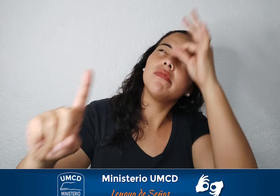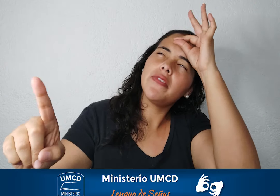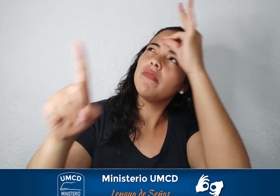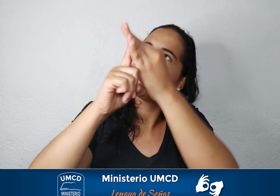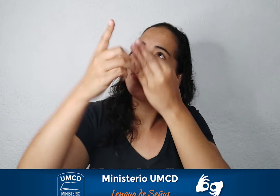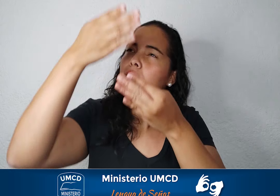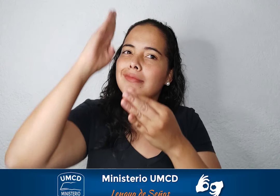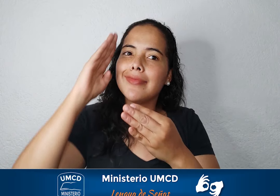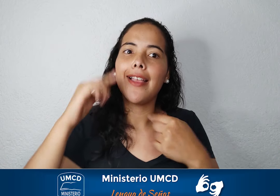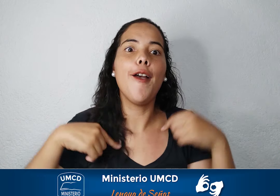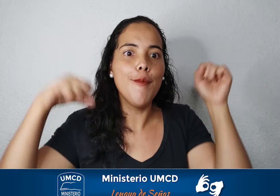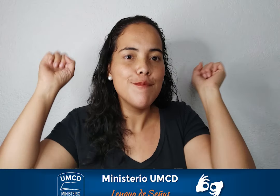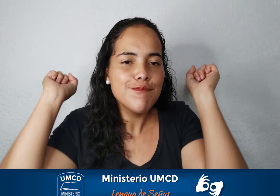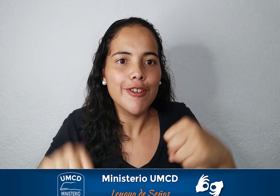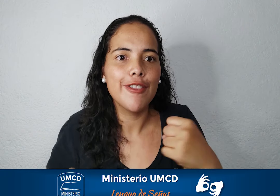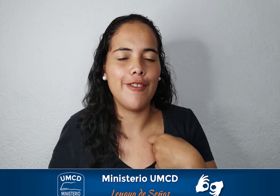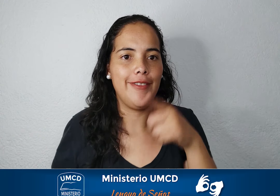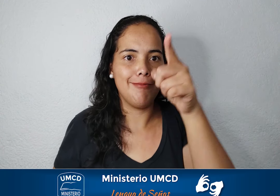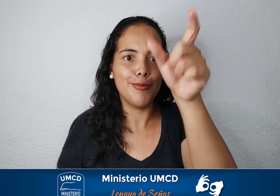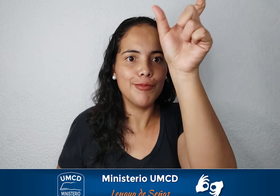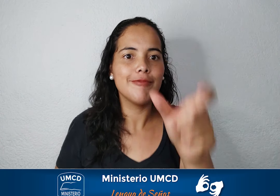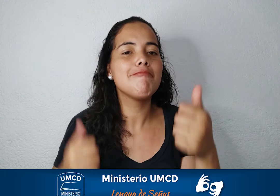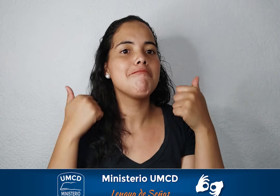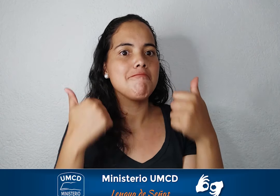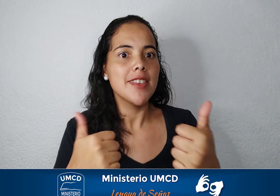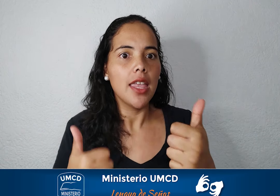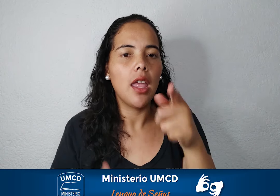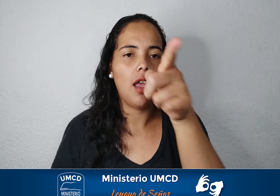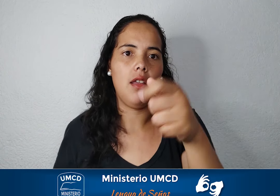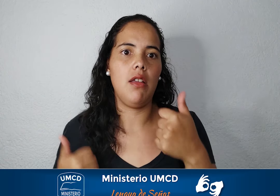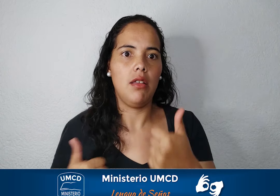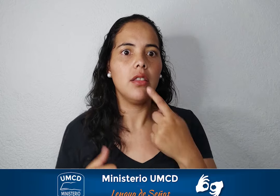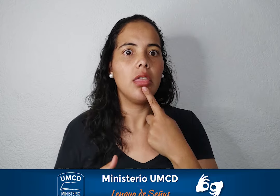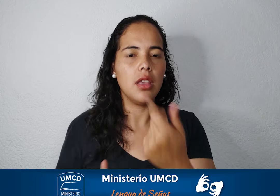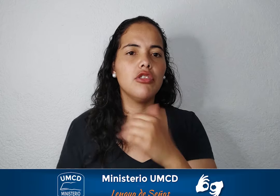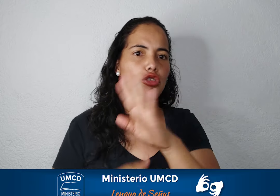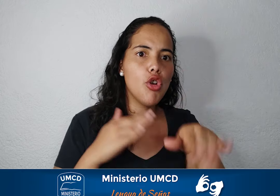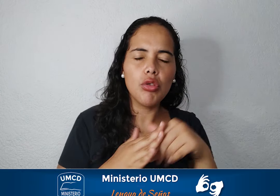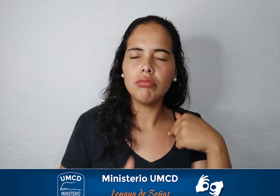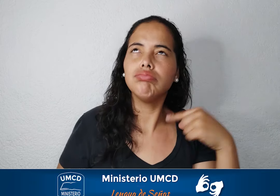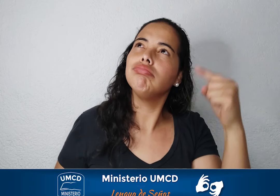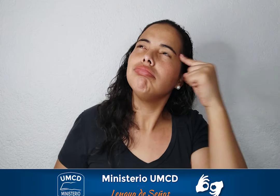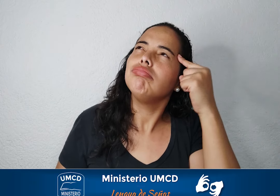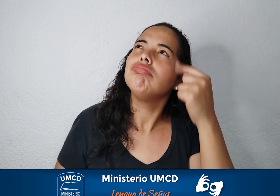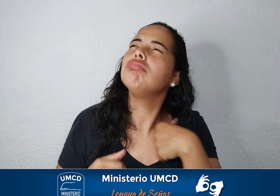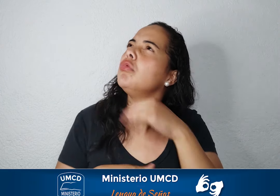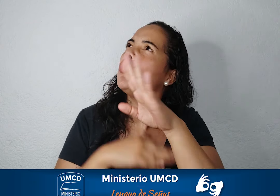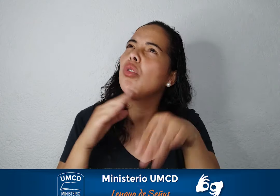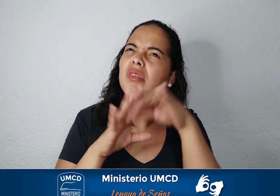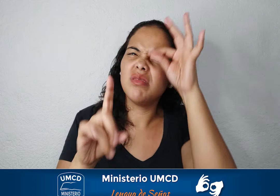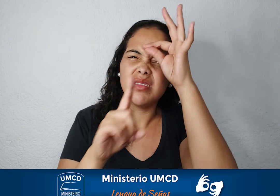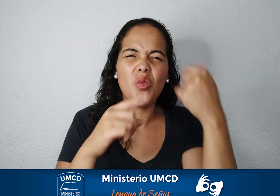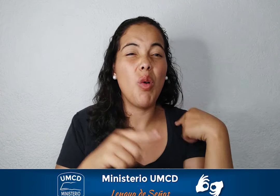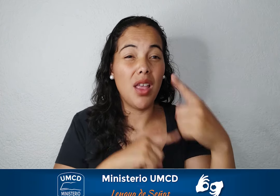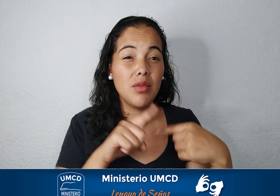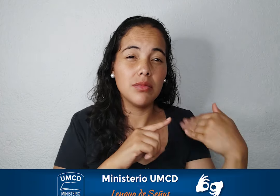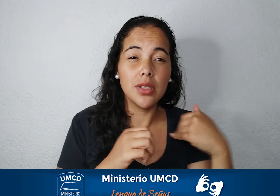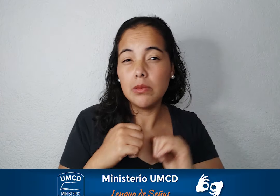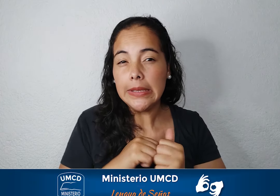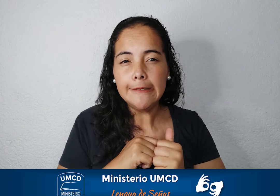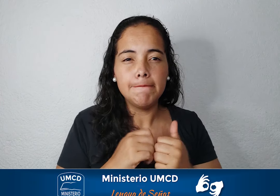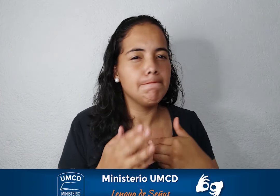Dios es el hecho en el que una persona actúa y piensa y responde ante las